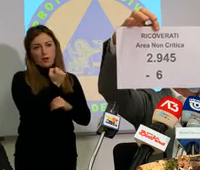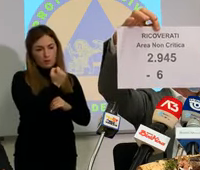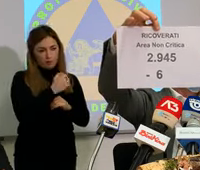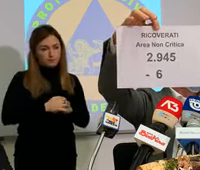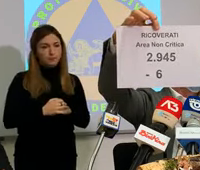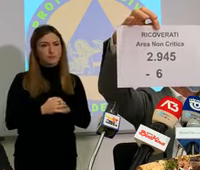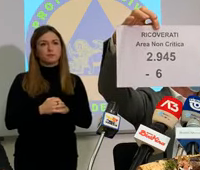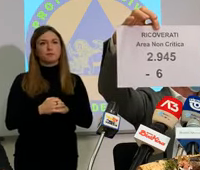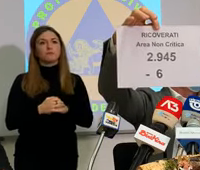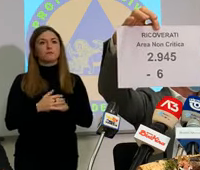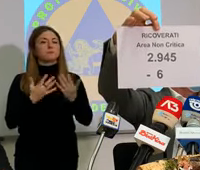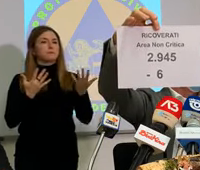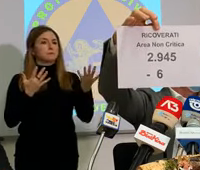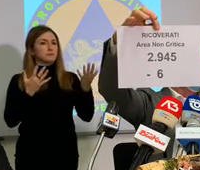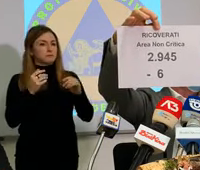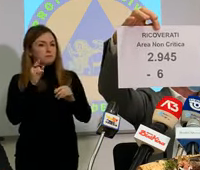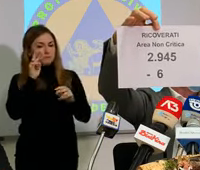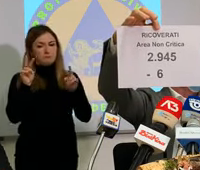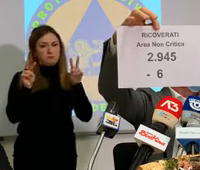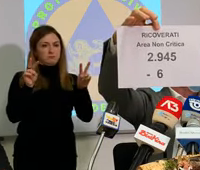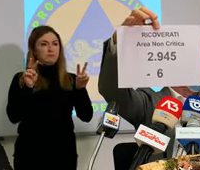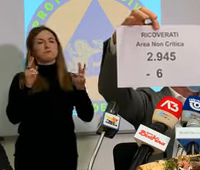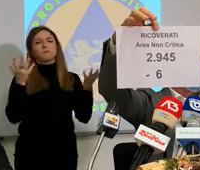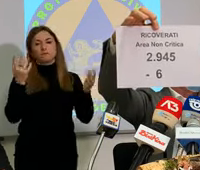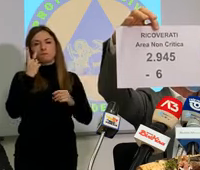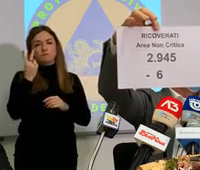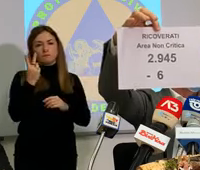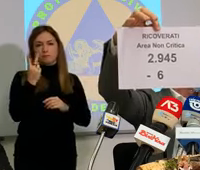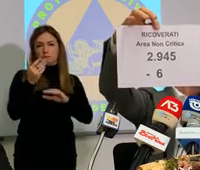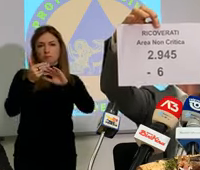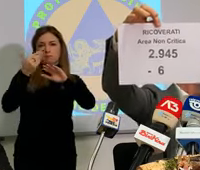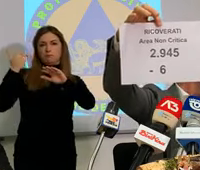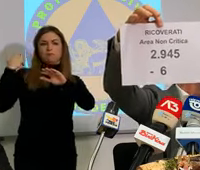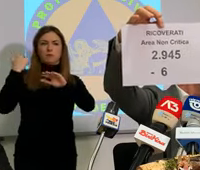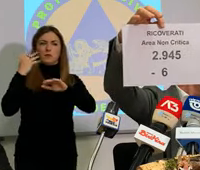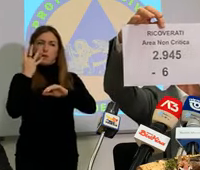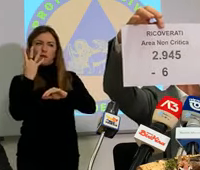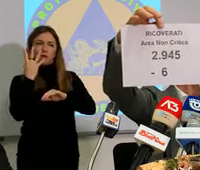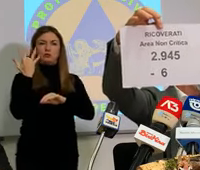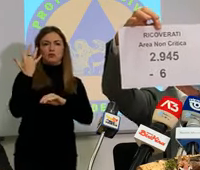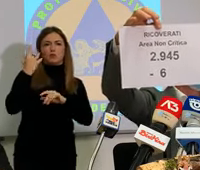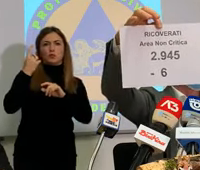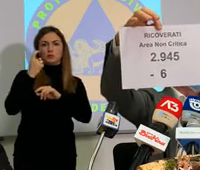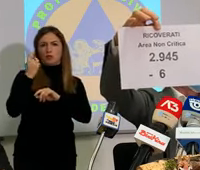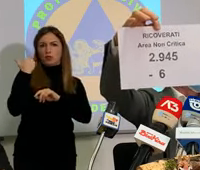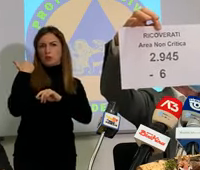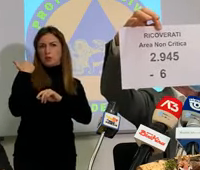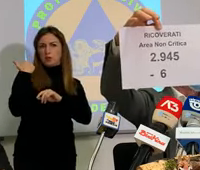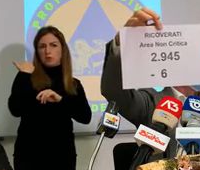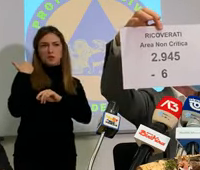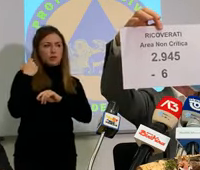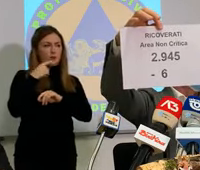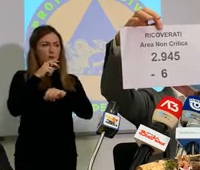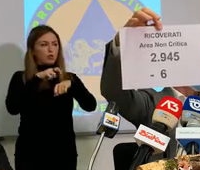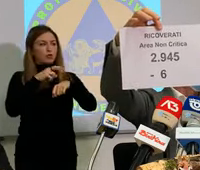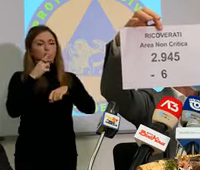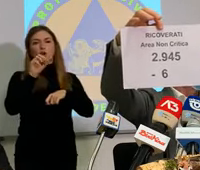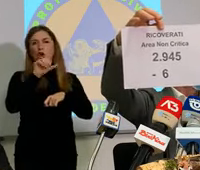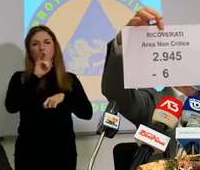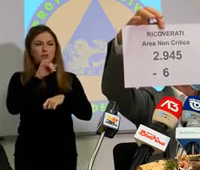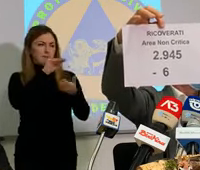solo per commentare il dato come vedete da qualche giorno forse 4 o 5 giorni dopo freddo dottor rosi poi vi spiego